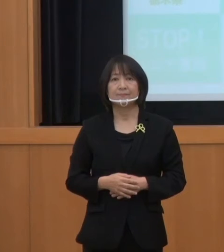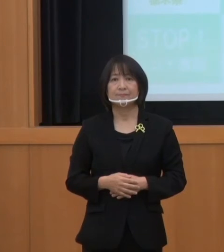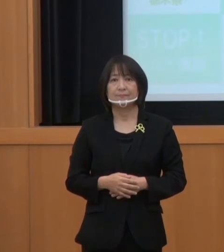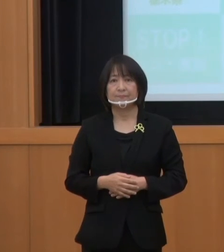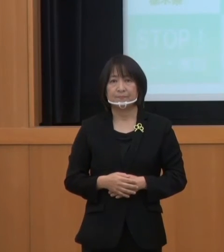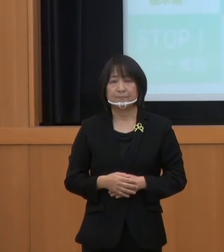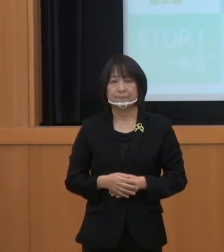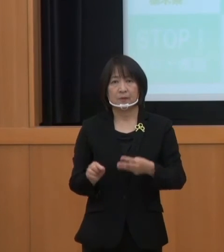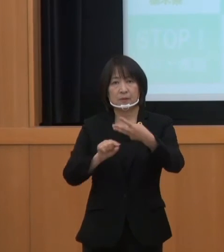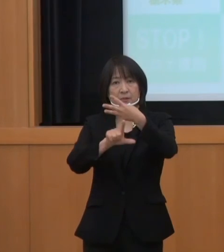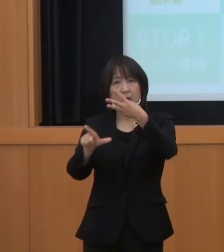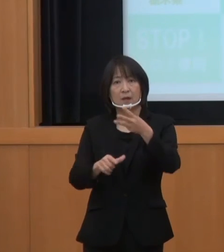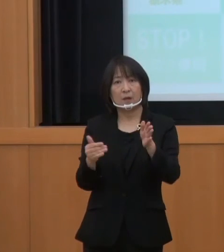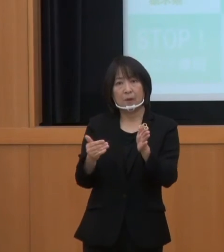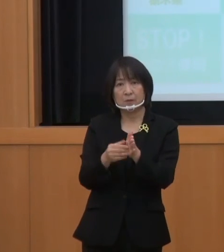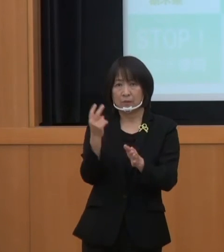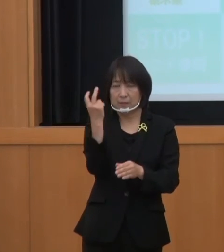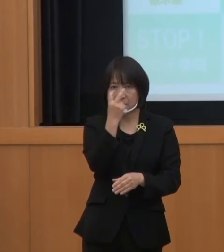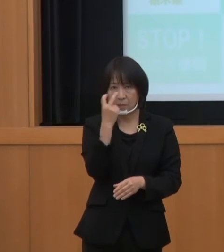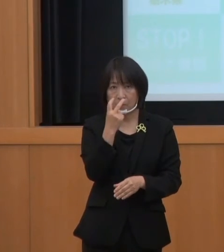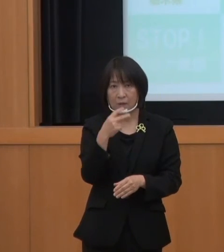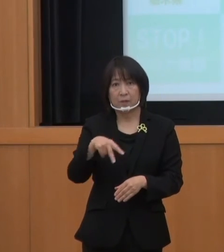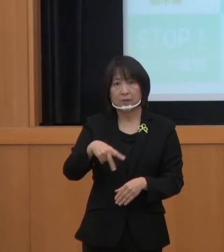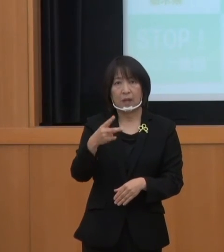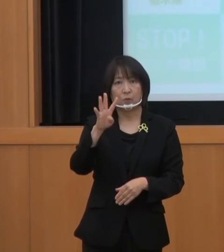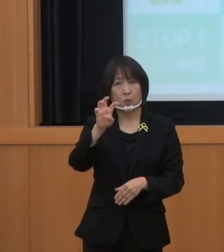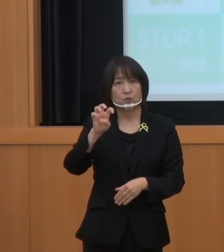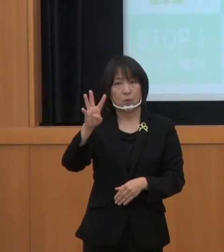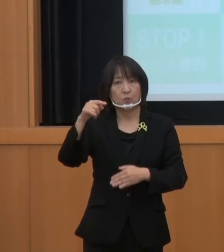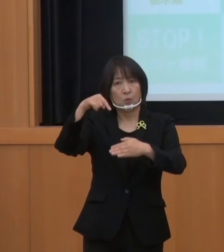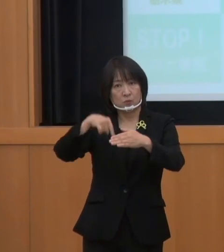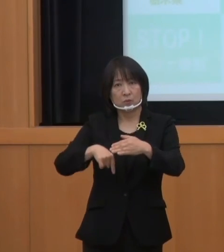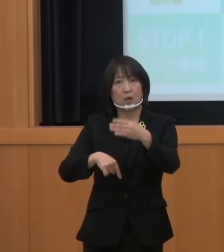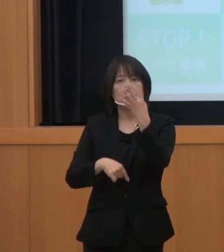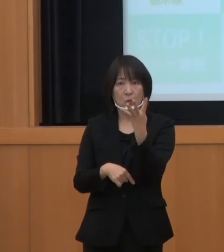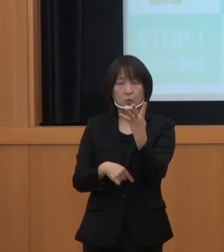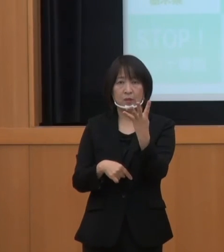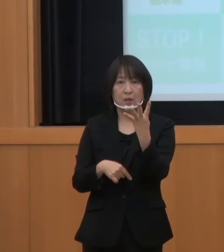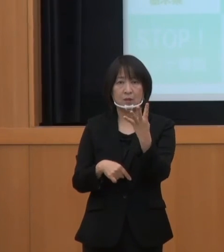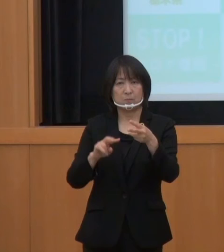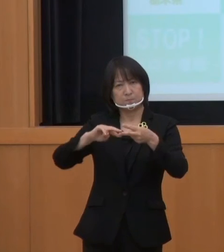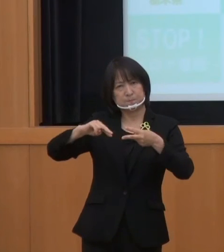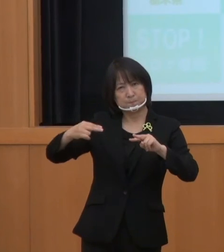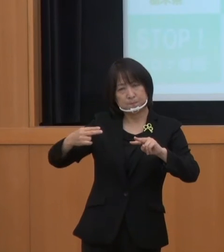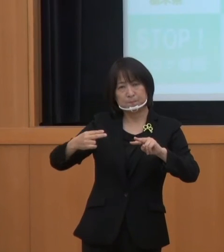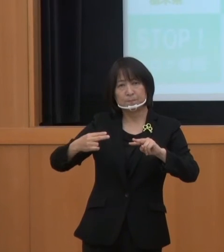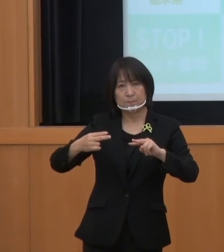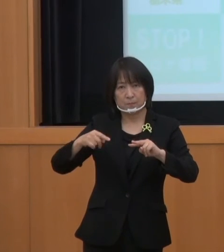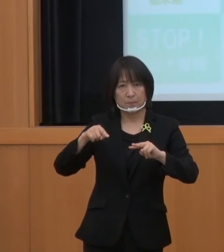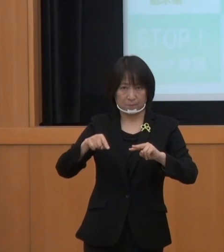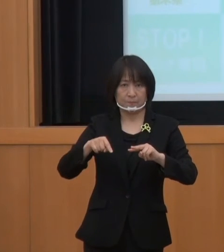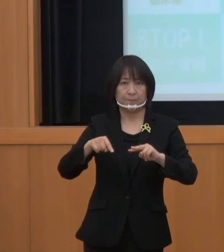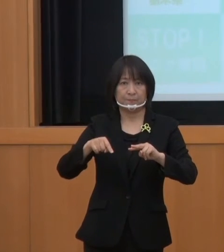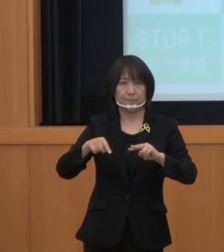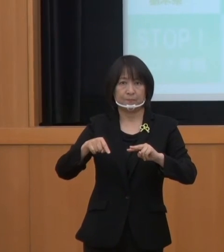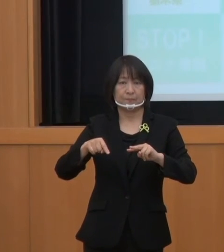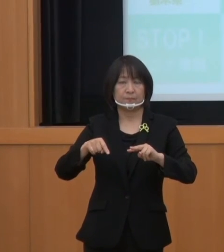3月までのスクリーニング検査は244件のうち4件が変異株と、4月